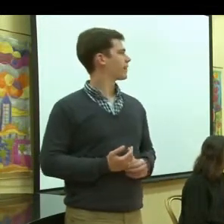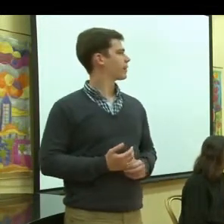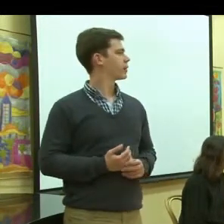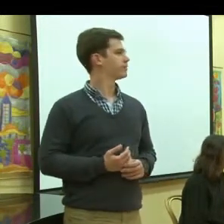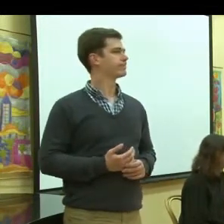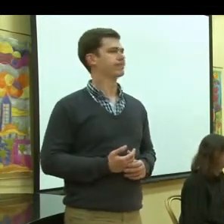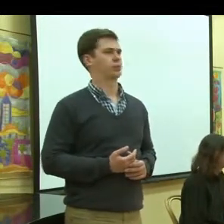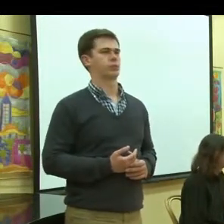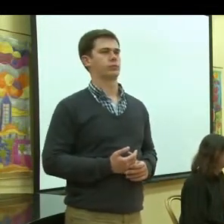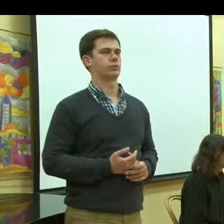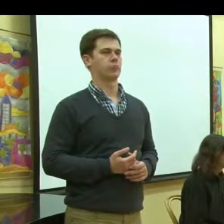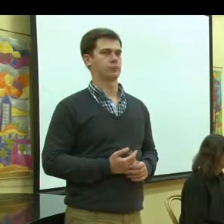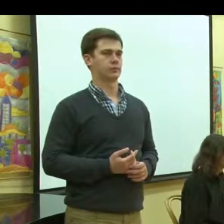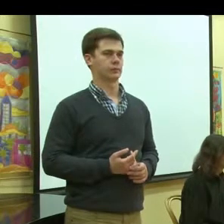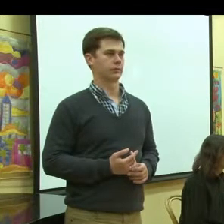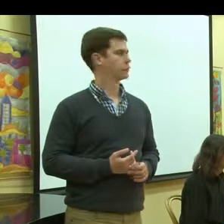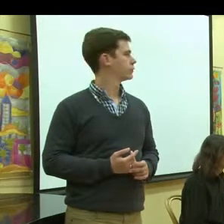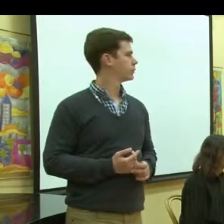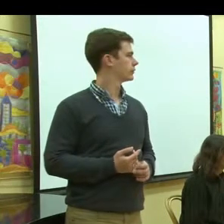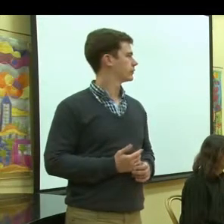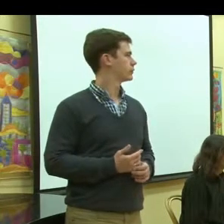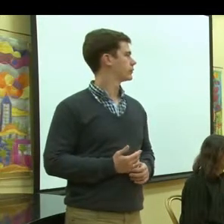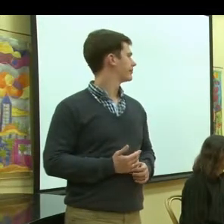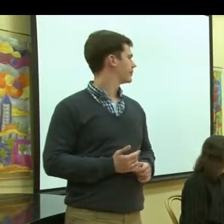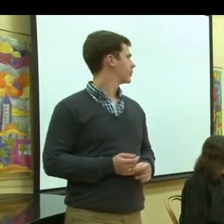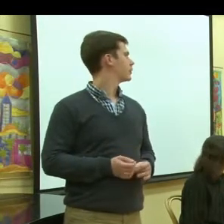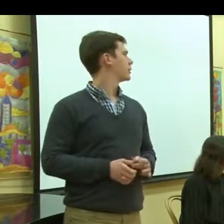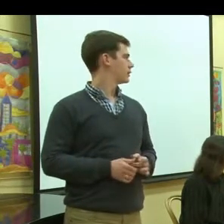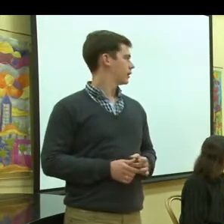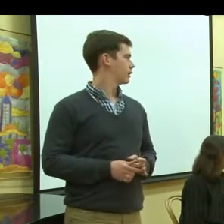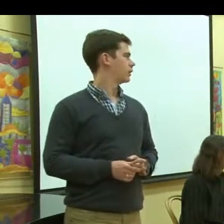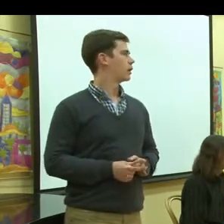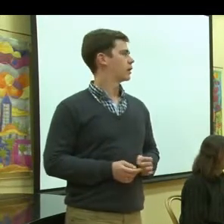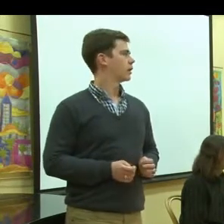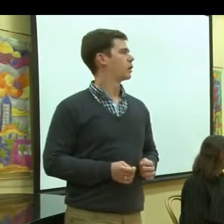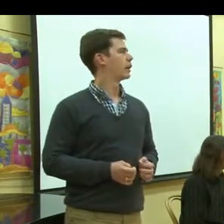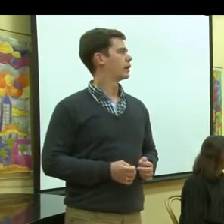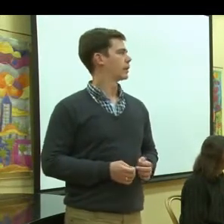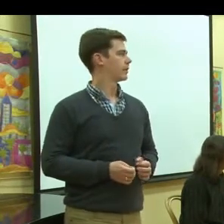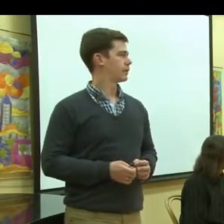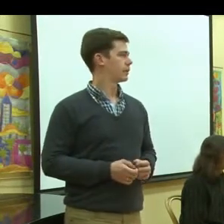Con respecto a la primera, la realidad política o económica. No, ¿qué va? Ah, es social, la gente.